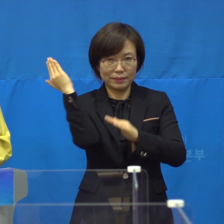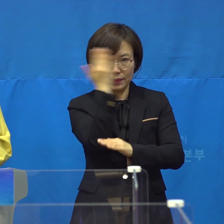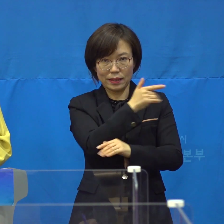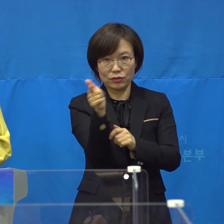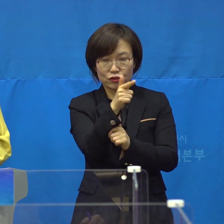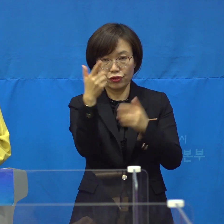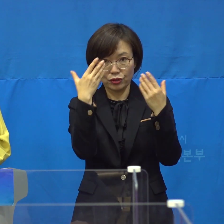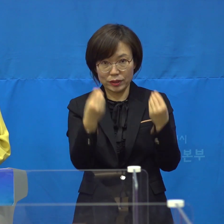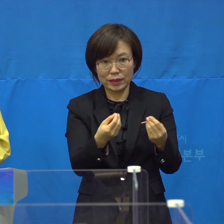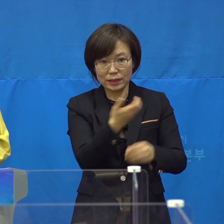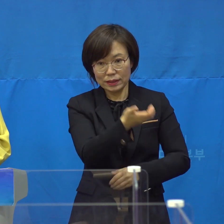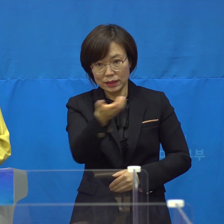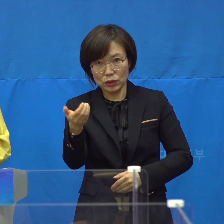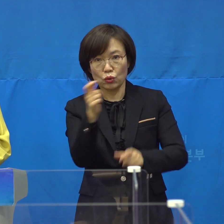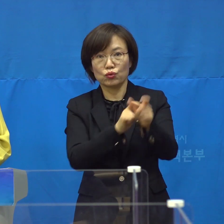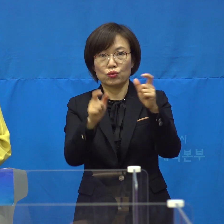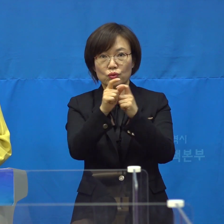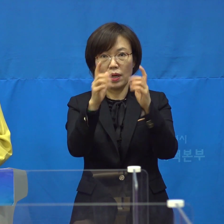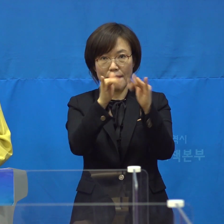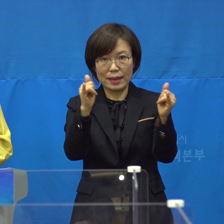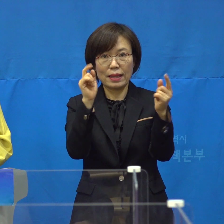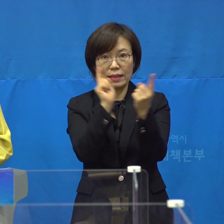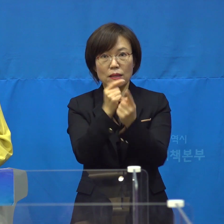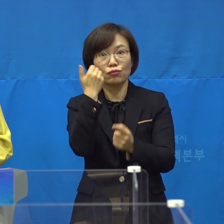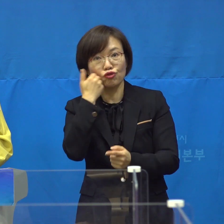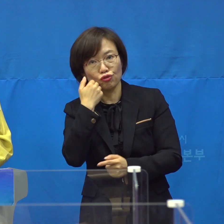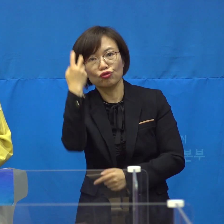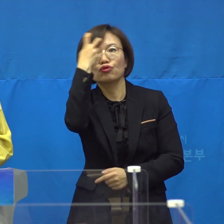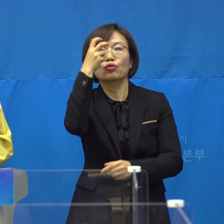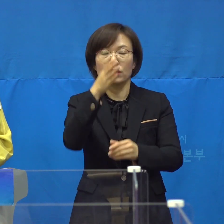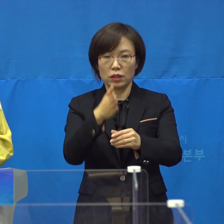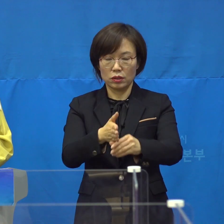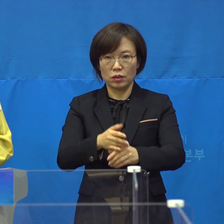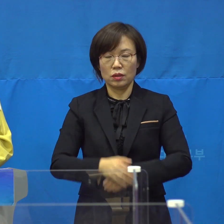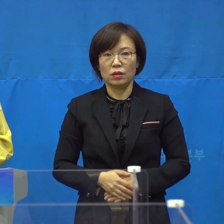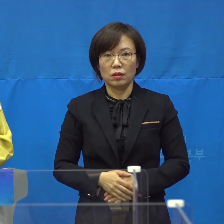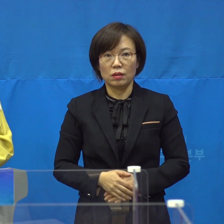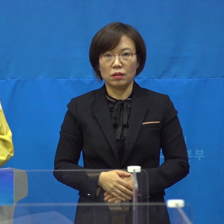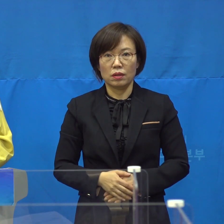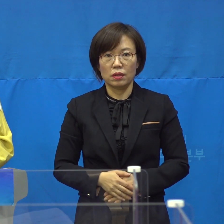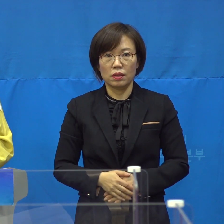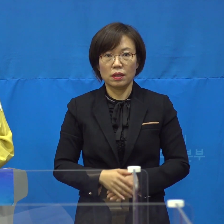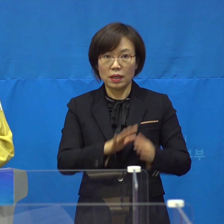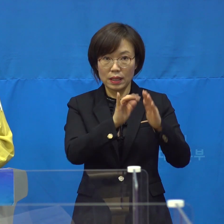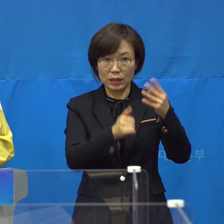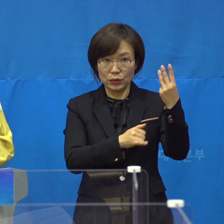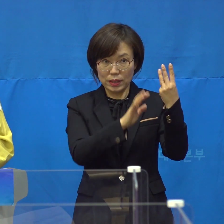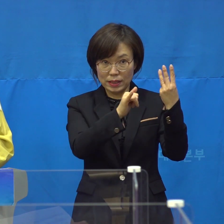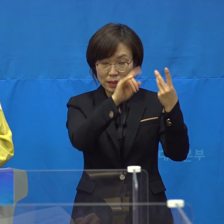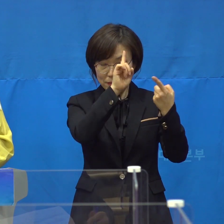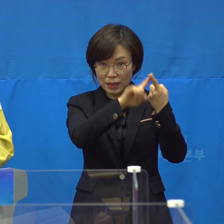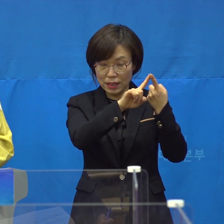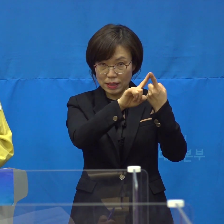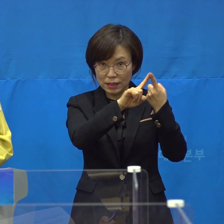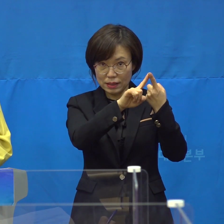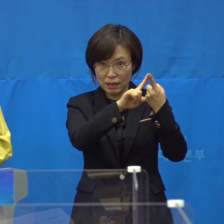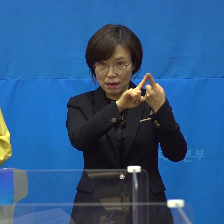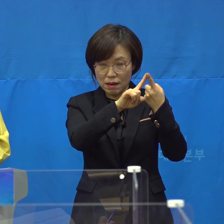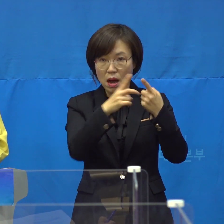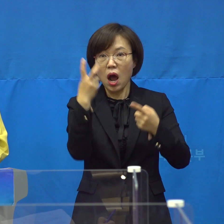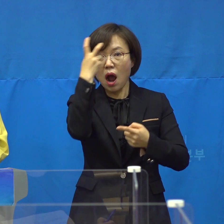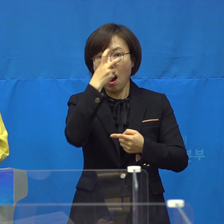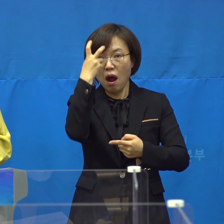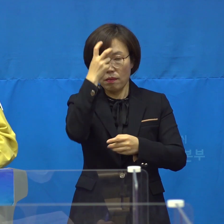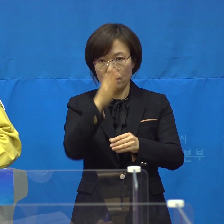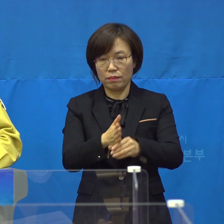완료하고 이동 경로 및 추가 접촉자는 조사 중에 있습니다. 검사 대상은 가족 3명을 지금 현재